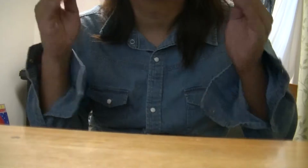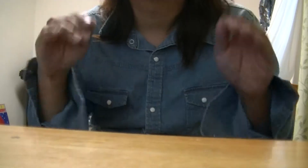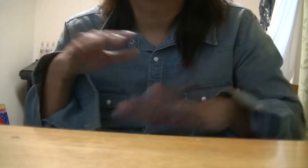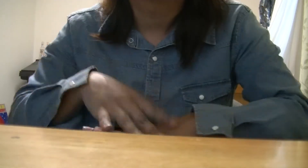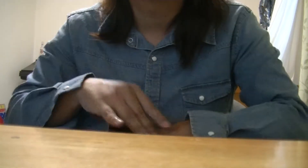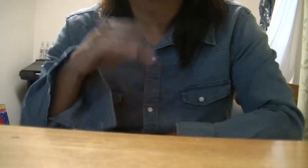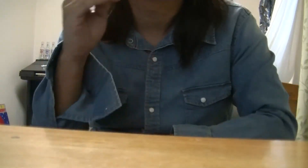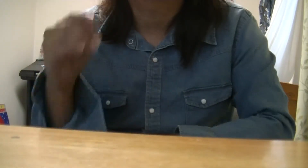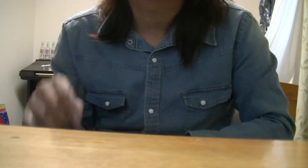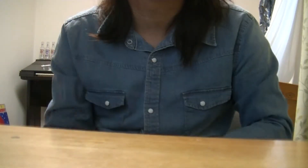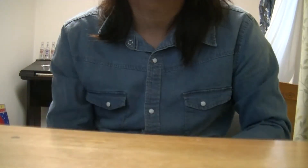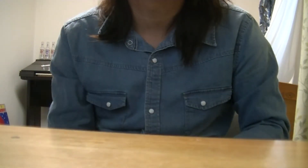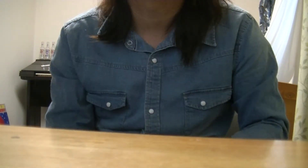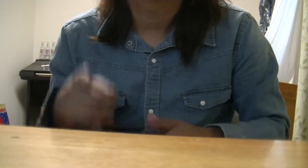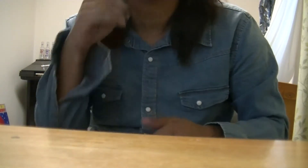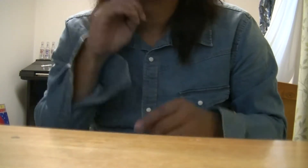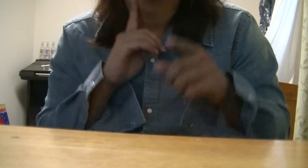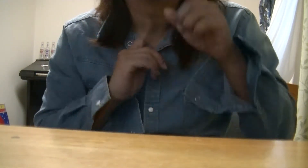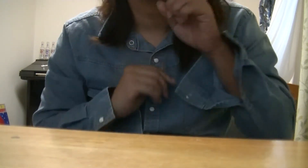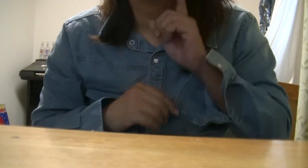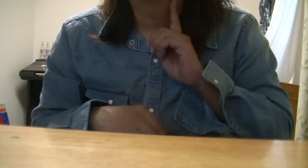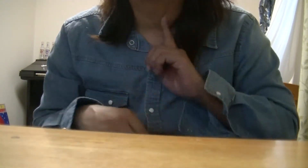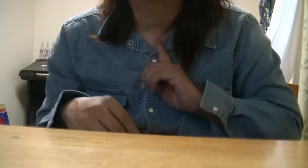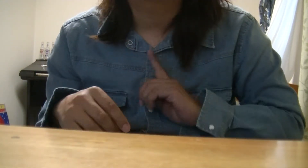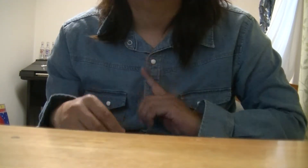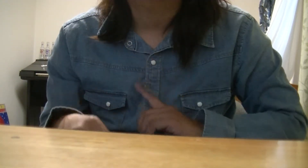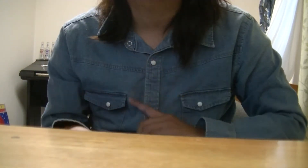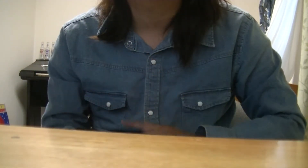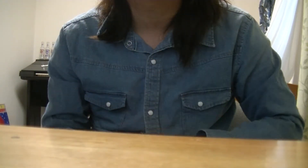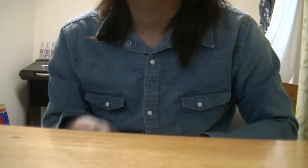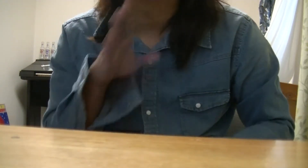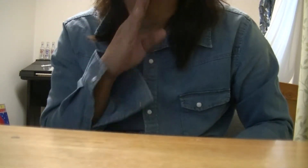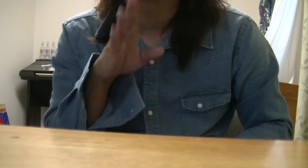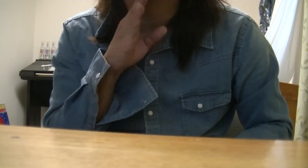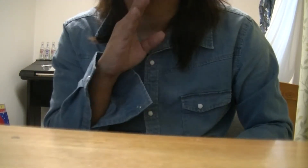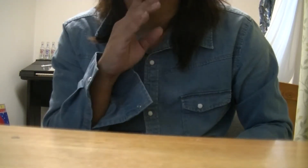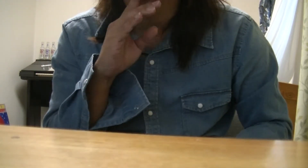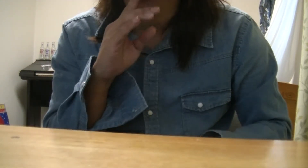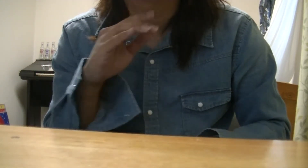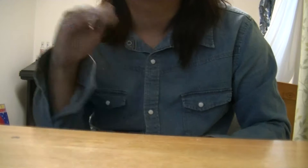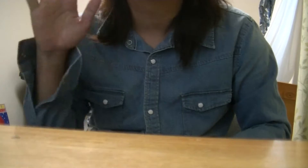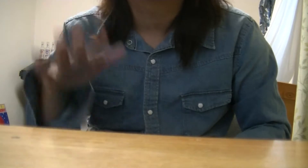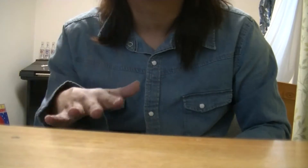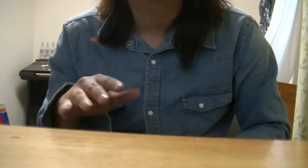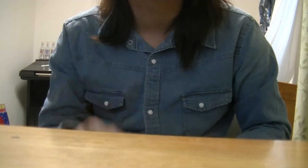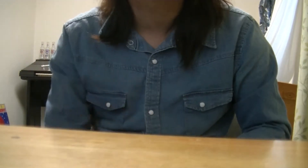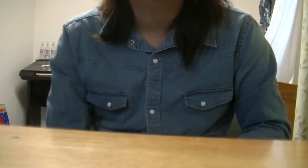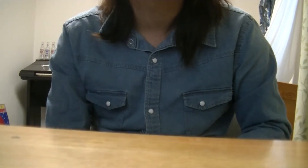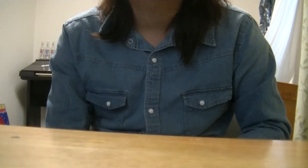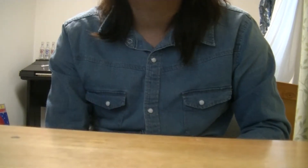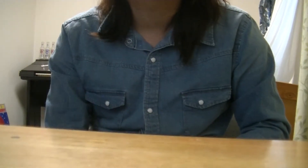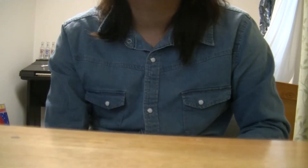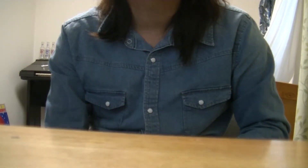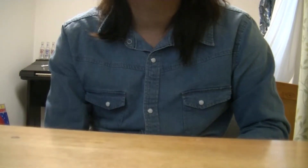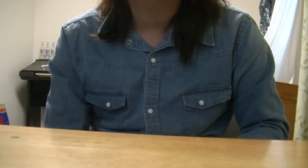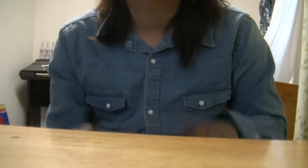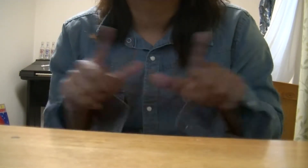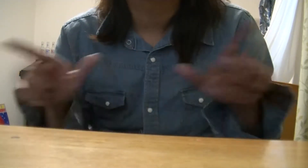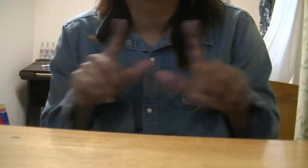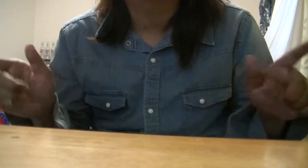なんていう悲しいことを言う方が現実にはいらっしゃるんですよね。もちろんこの方はまだ気づいてないだけ